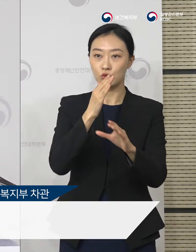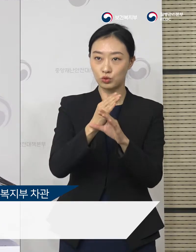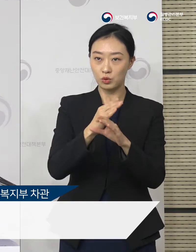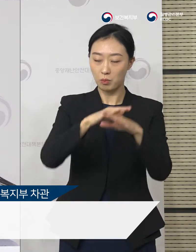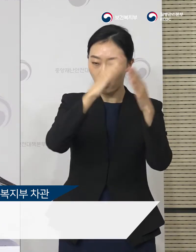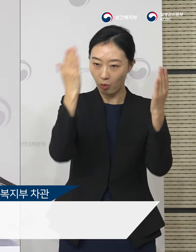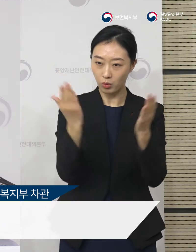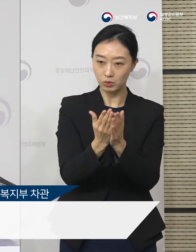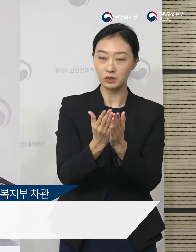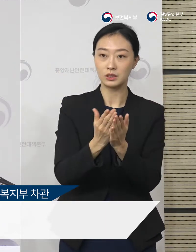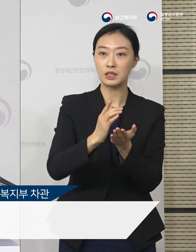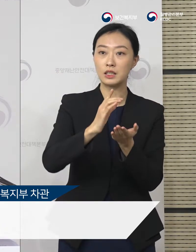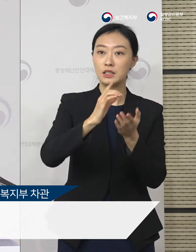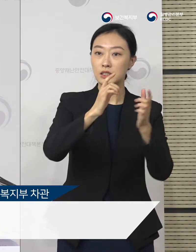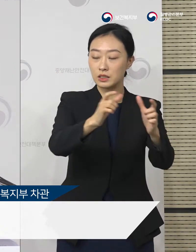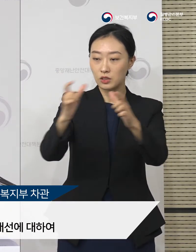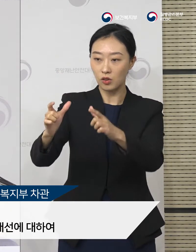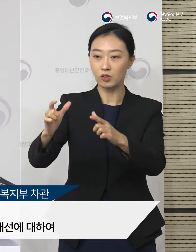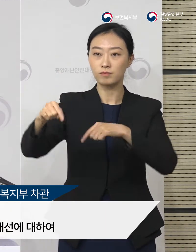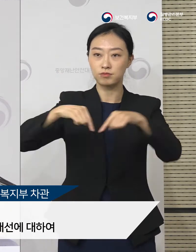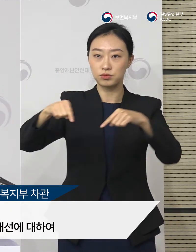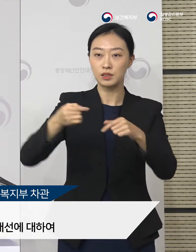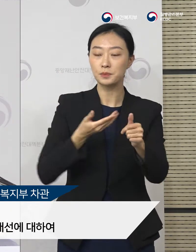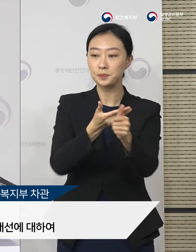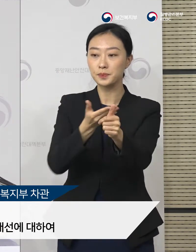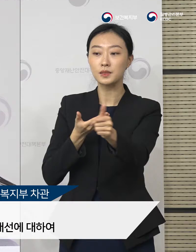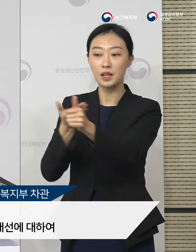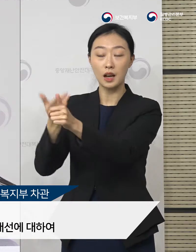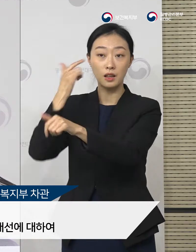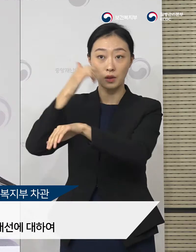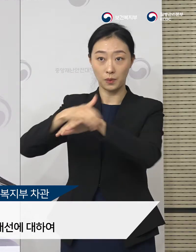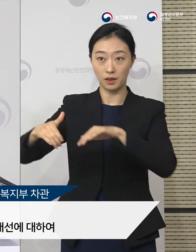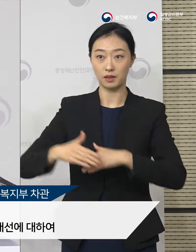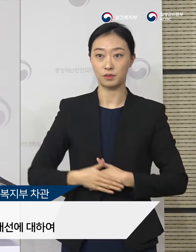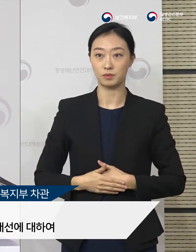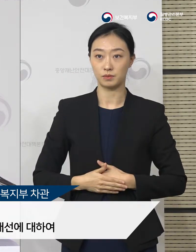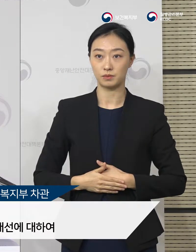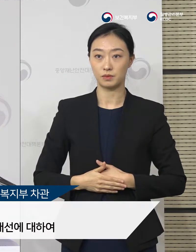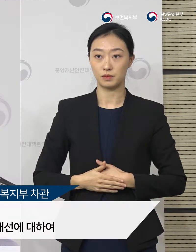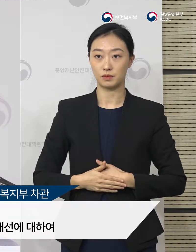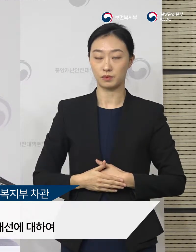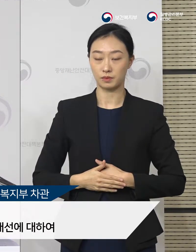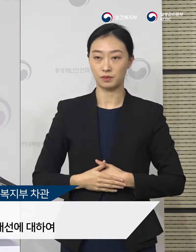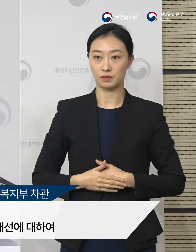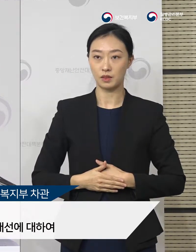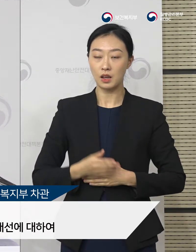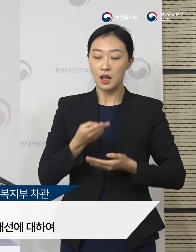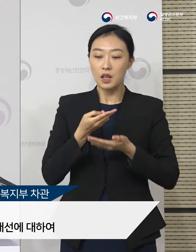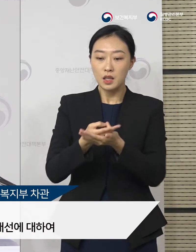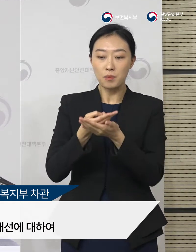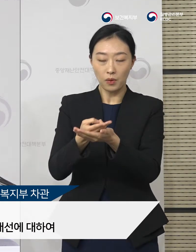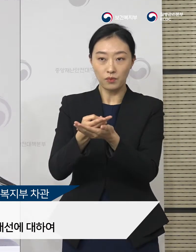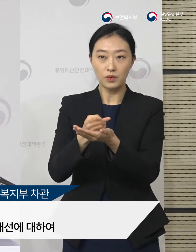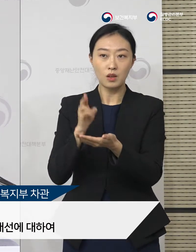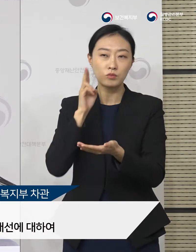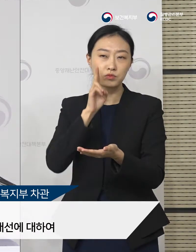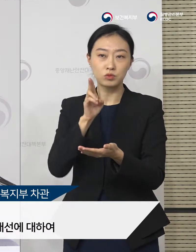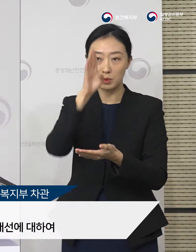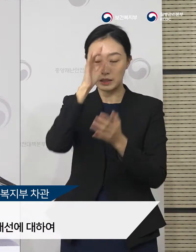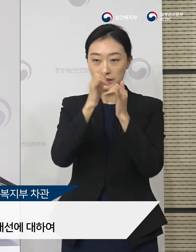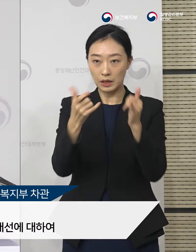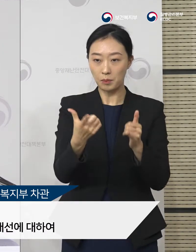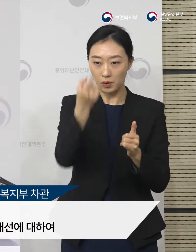지자체로 시행되게 됩니다. 이와 함께 입원 병상의 중증 환자 우선 배정과 의료